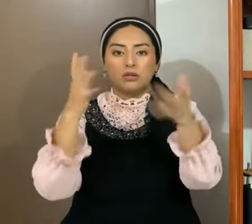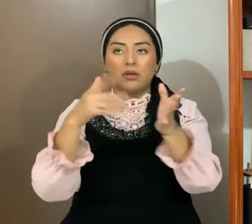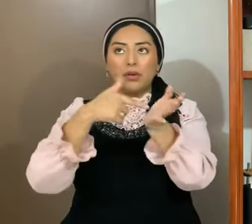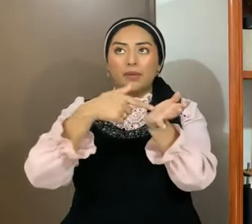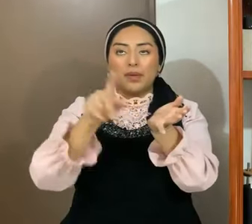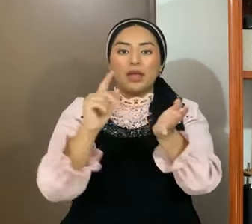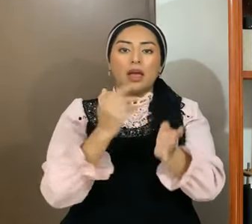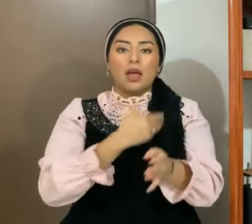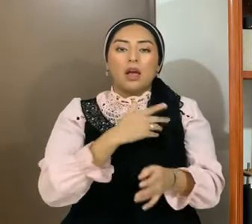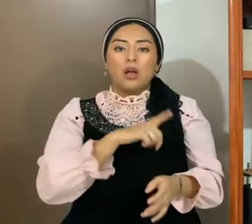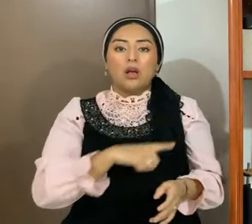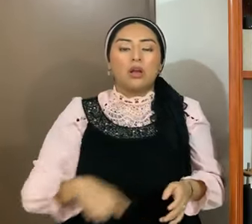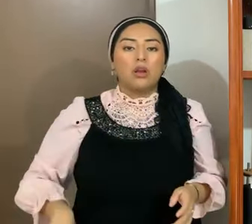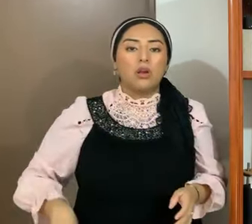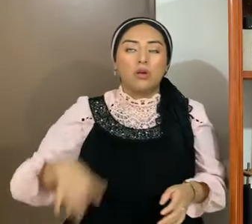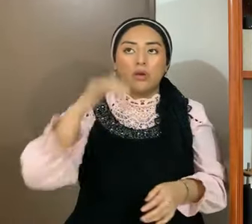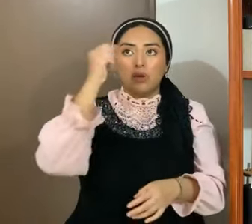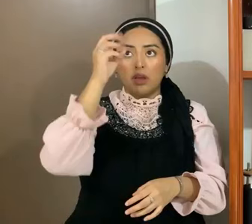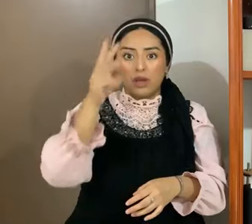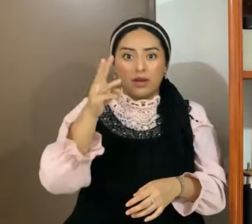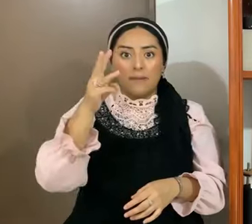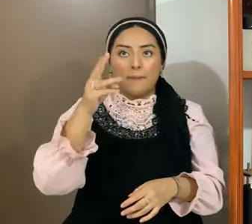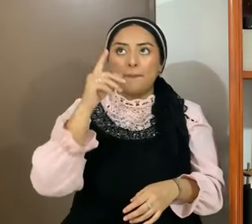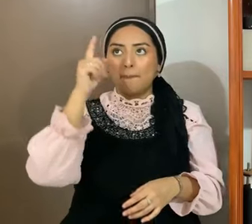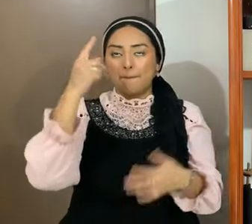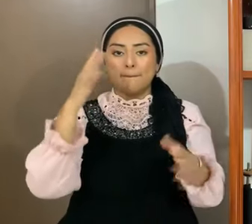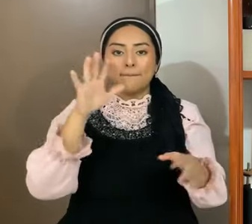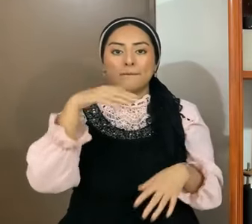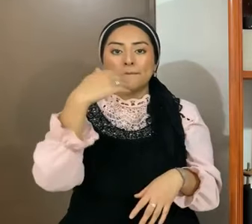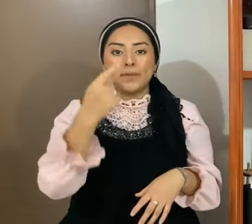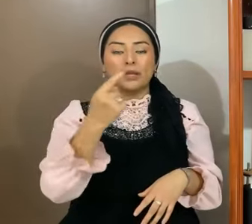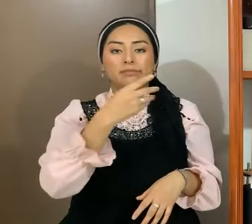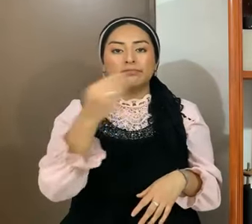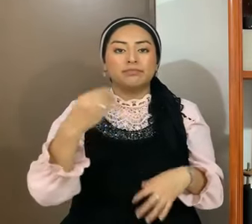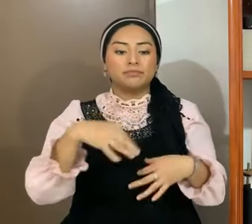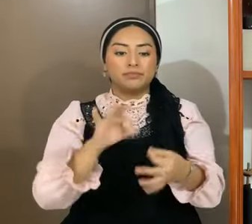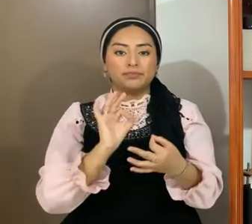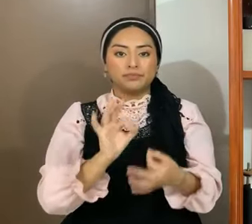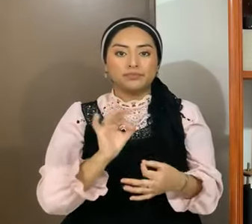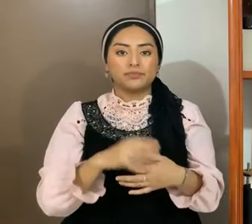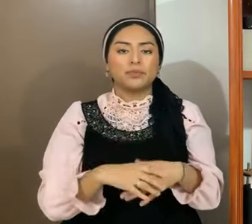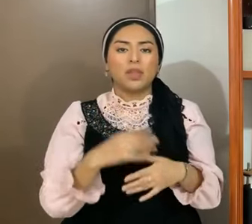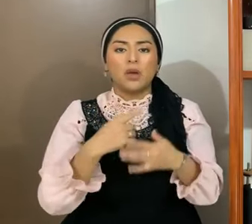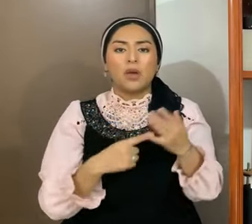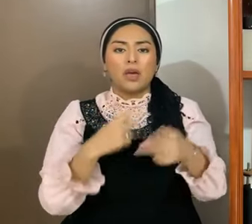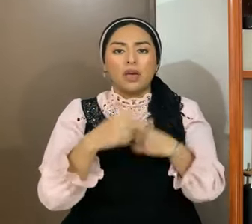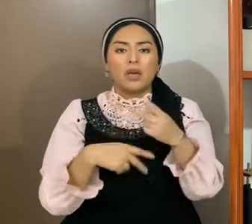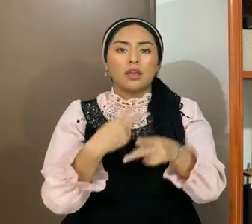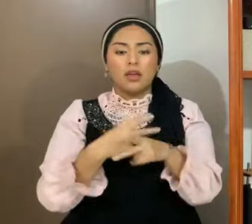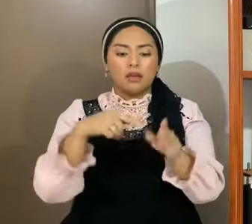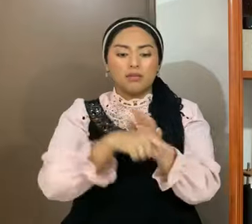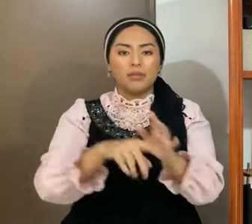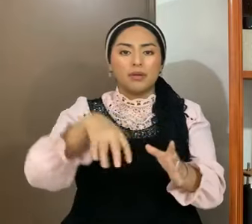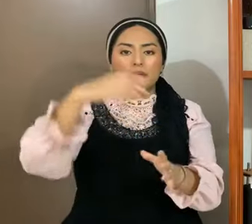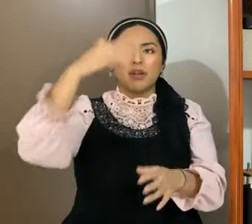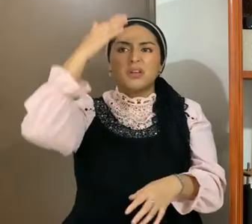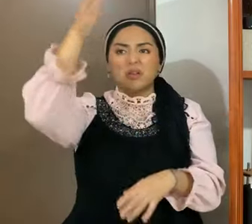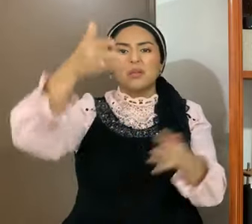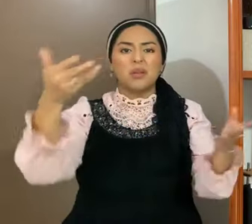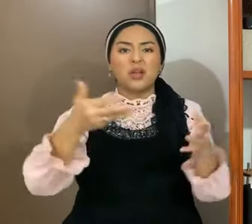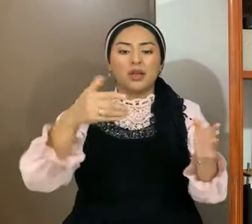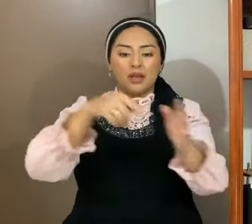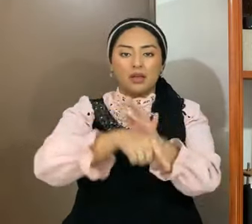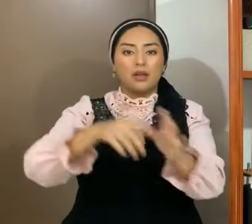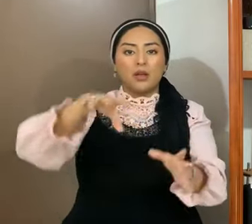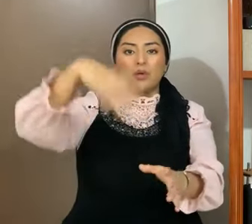nuestro Adón Yahshua HaMashiach con su sacrificio único y perfecto. ¿Qué tipo de sacrificio va a haber? Va a haber